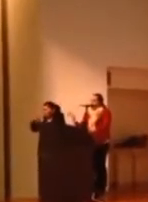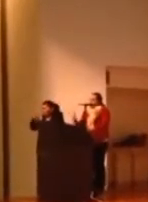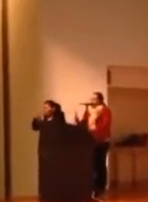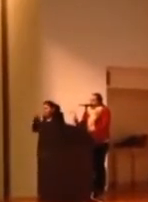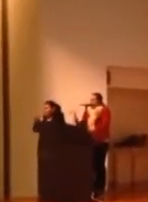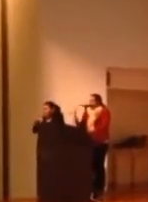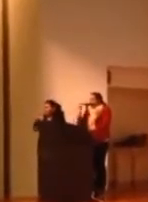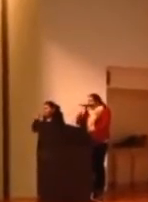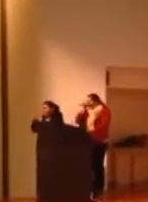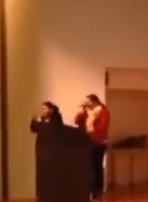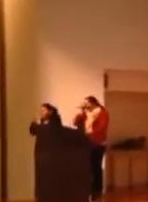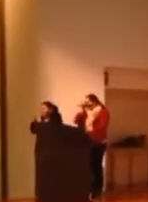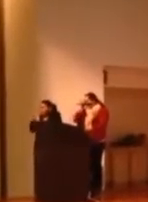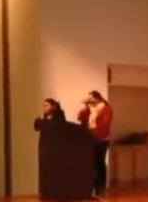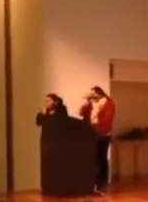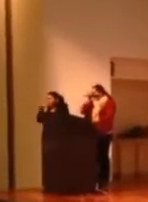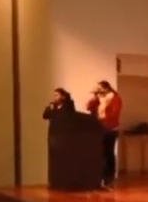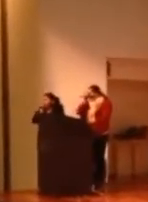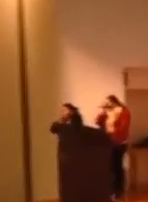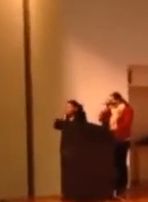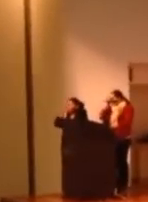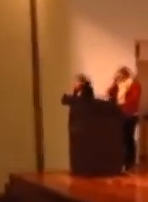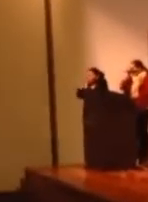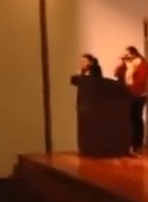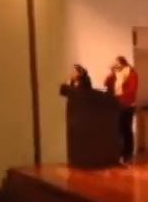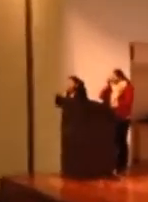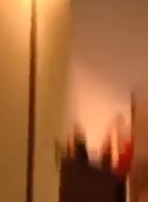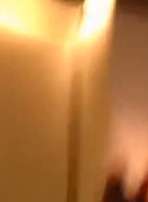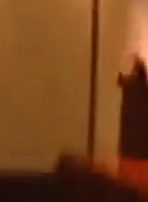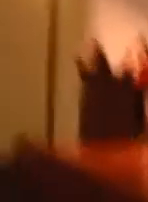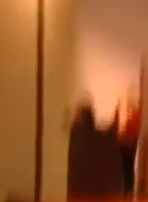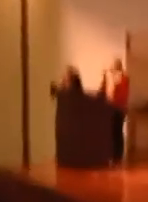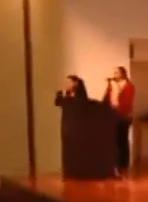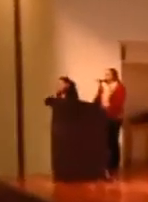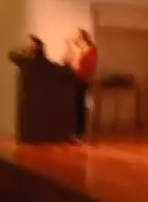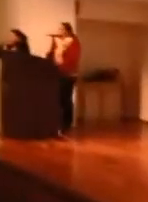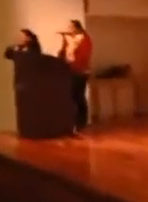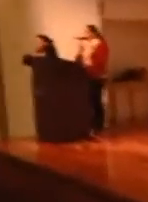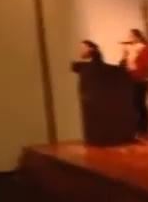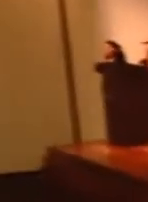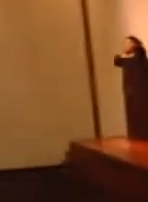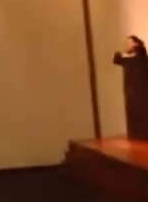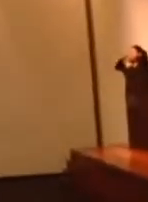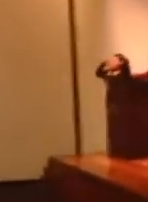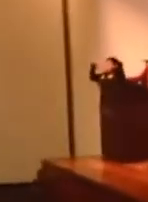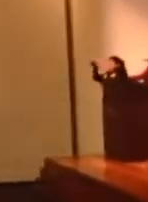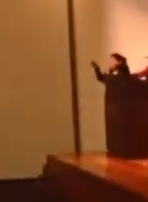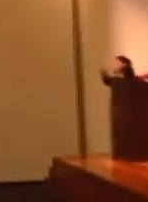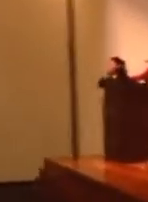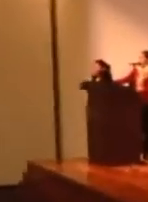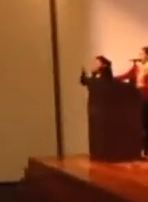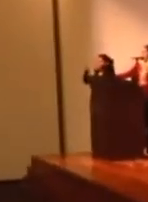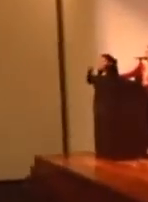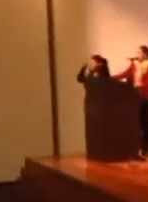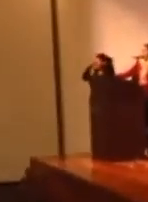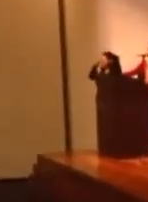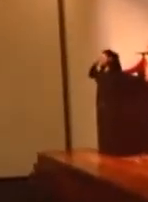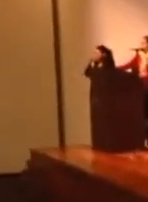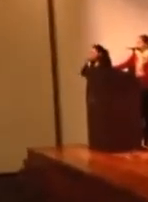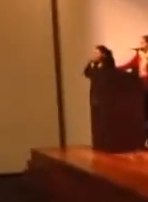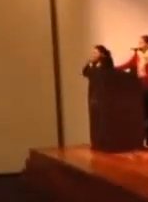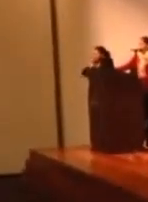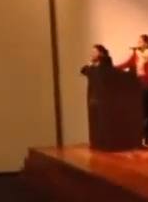hacer. Más adelante vamos a ver cómo es la incidencia con otras alteraciones o con otras circunstancias que tienen las personas